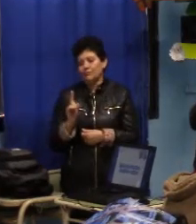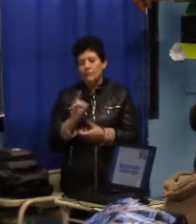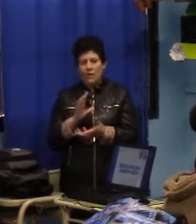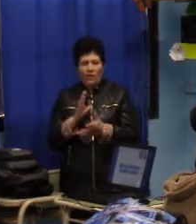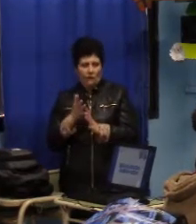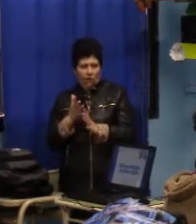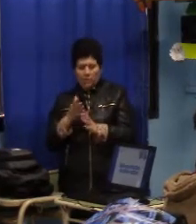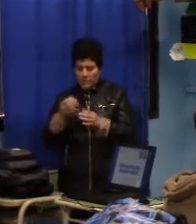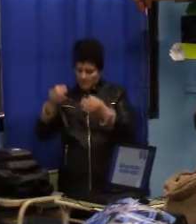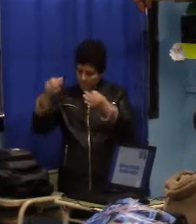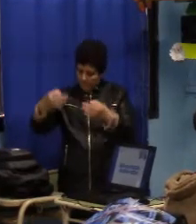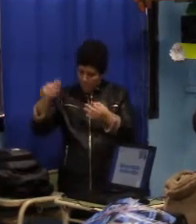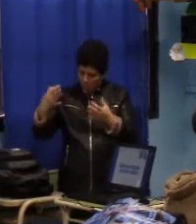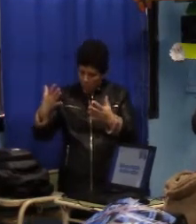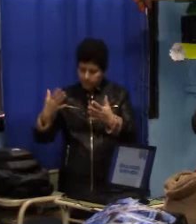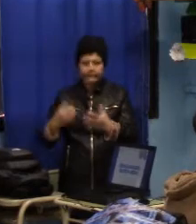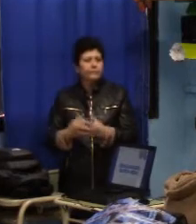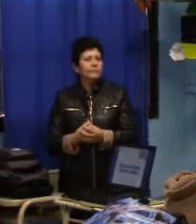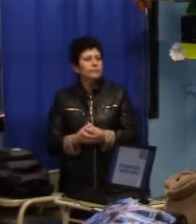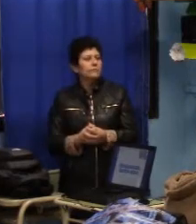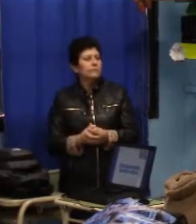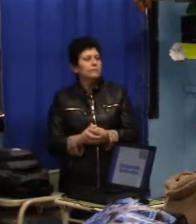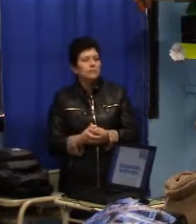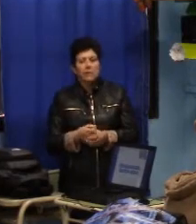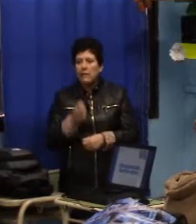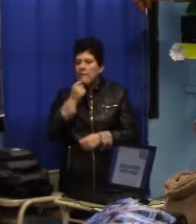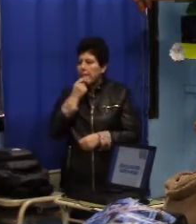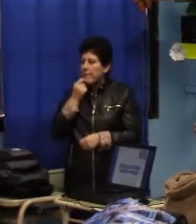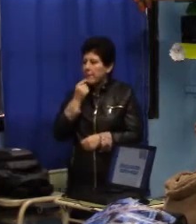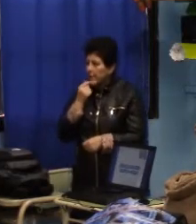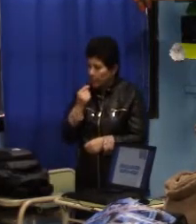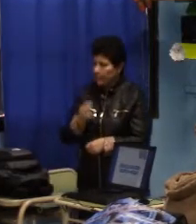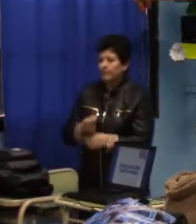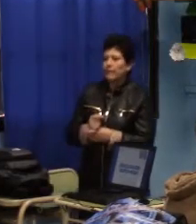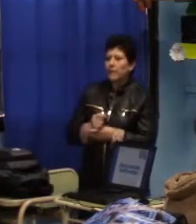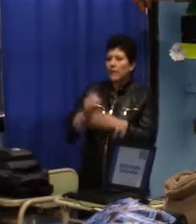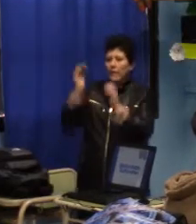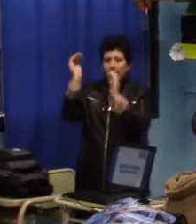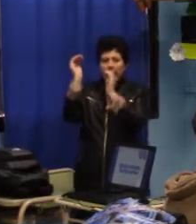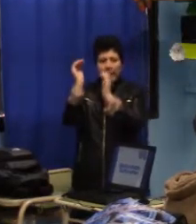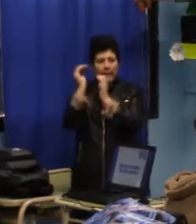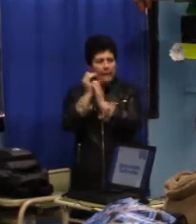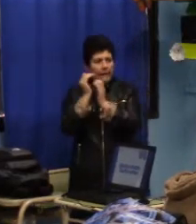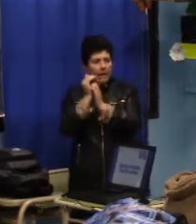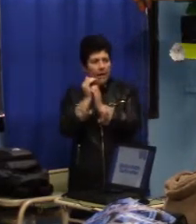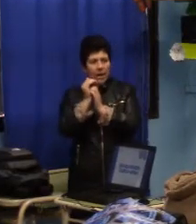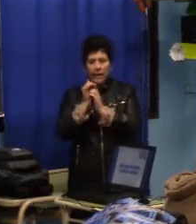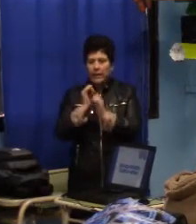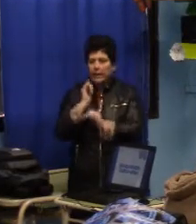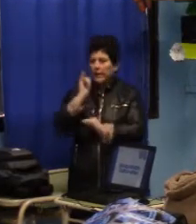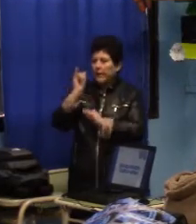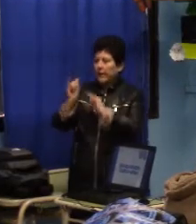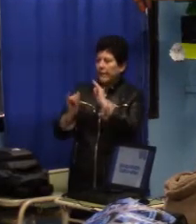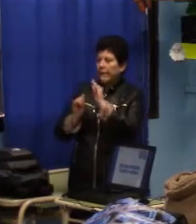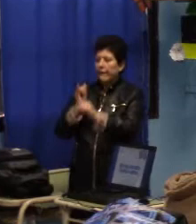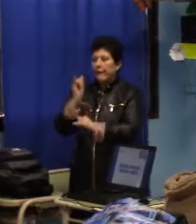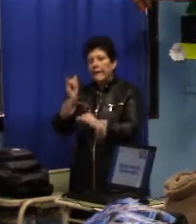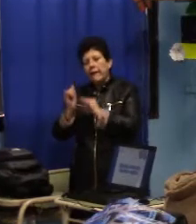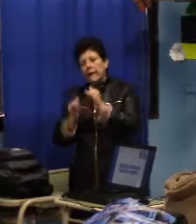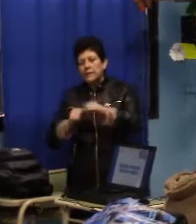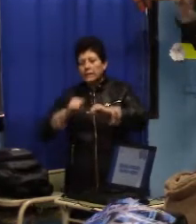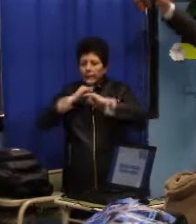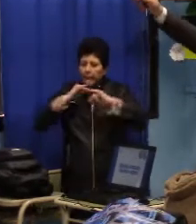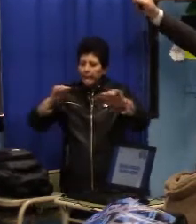Ejemplo, decíamos, la iglesia adventista está en 206 países de